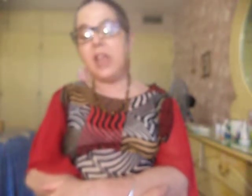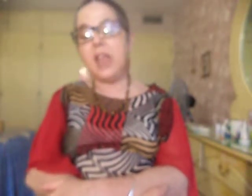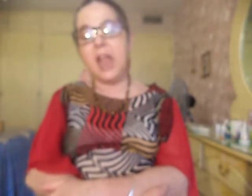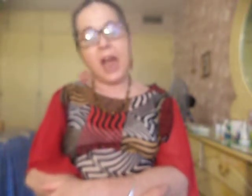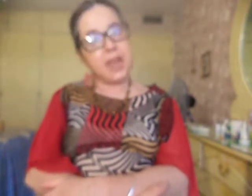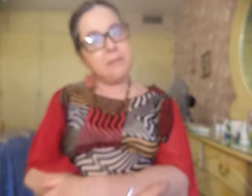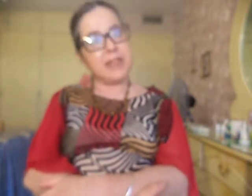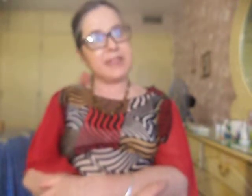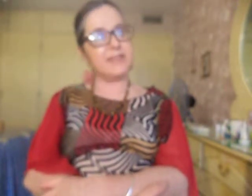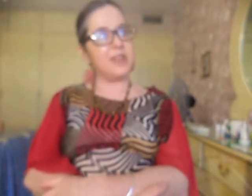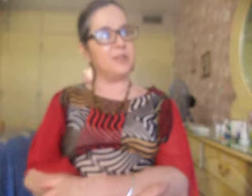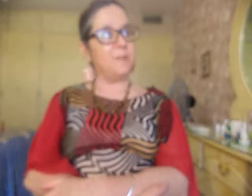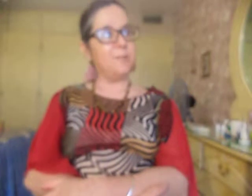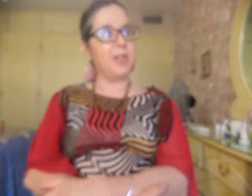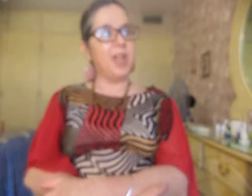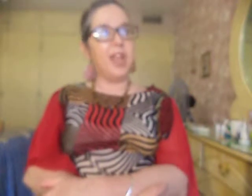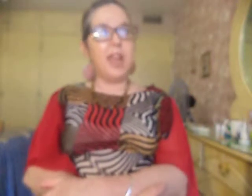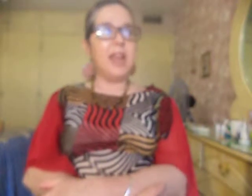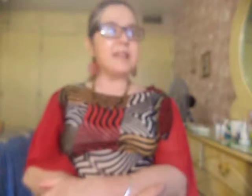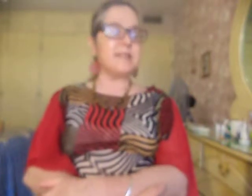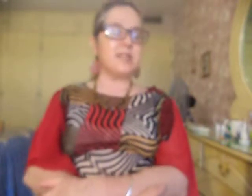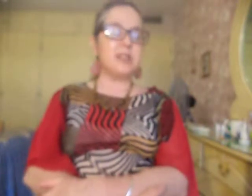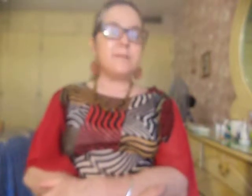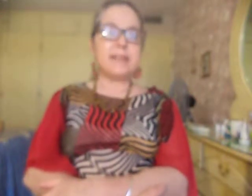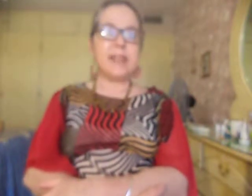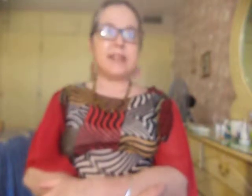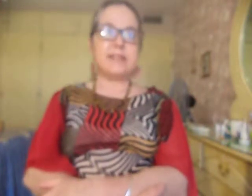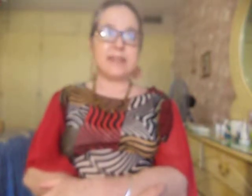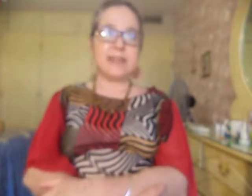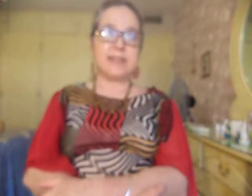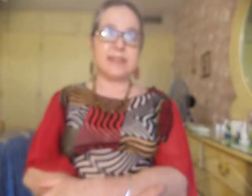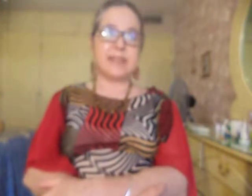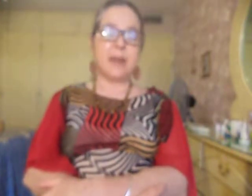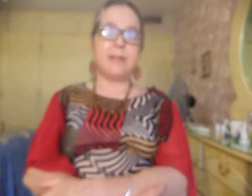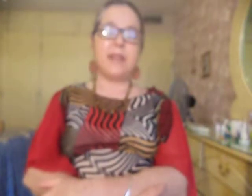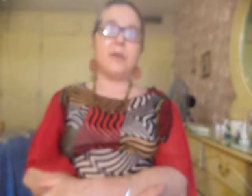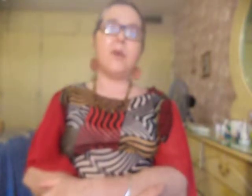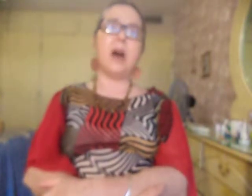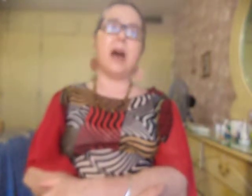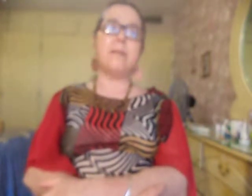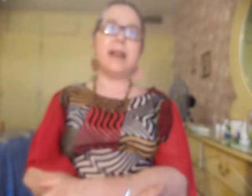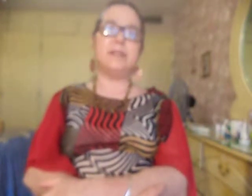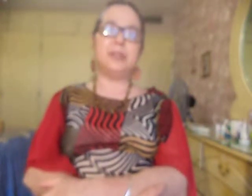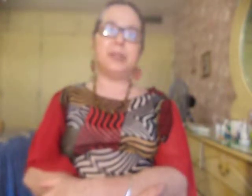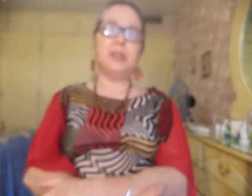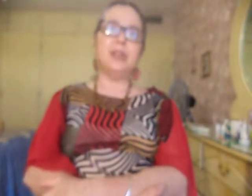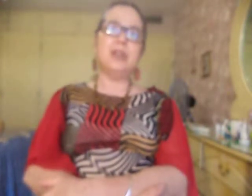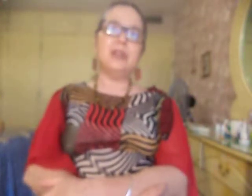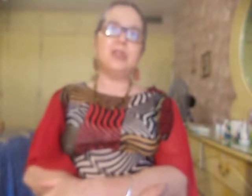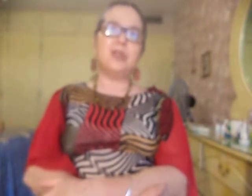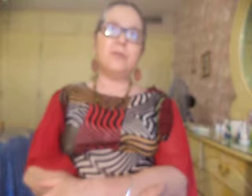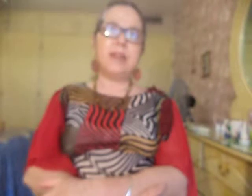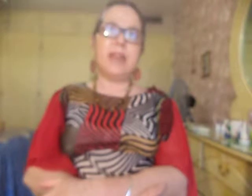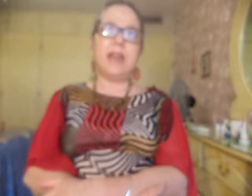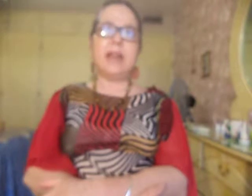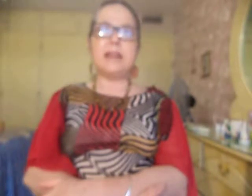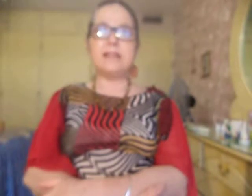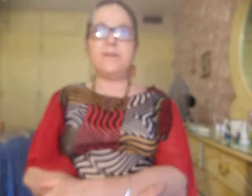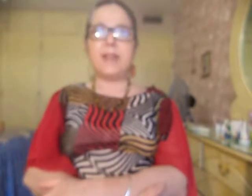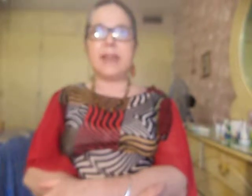y alimentación. En las sesiones pasadas les he estado hablando sobre las